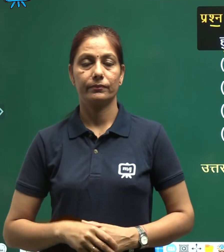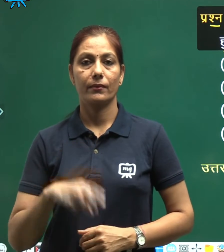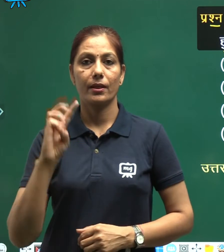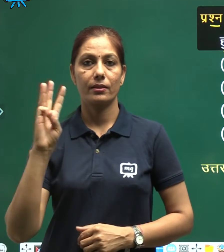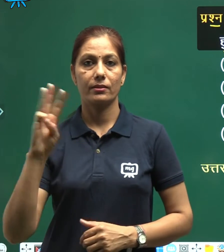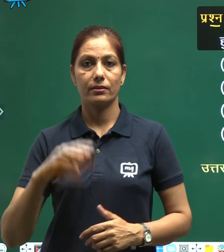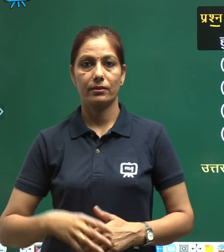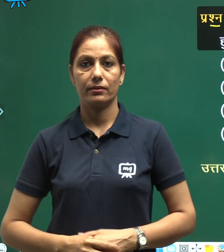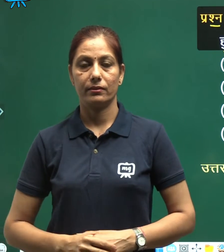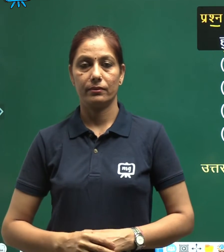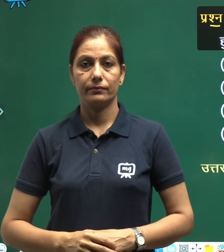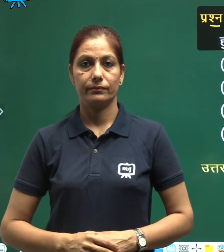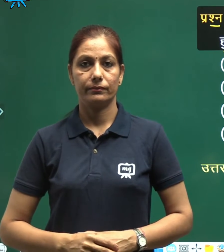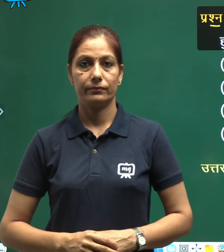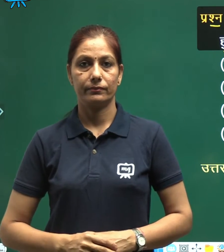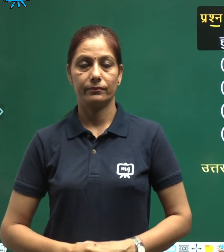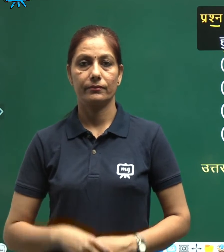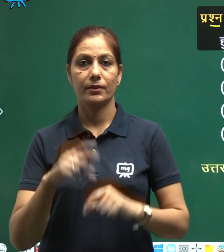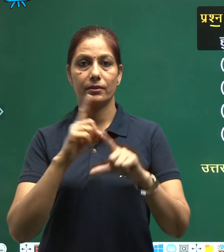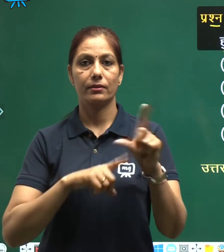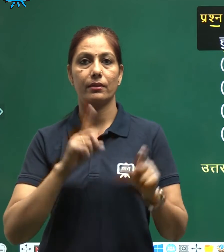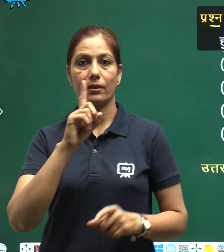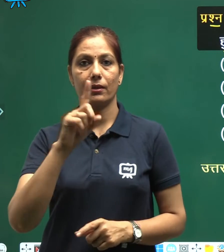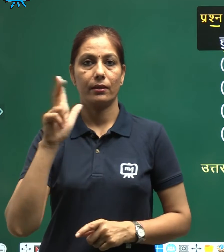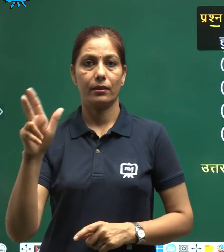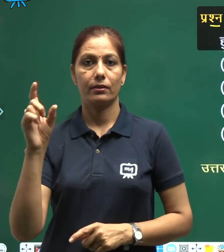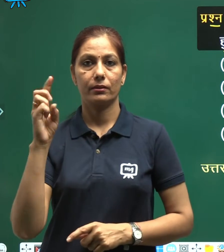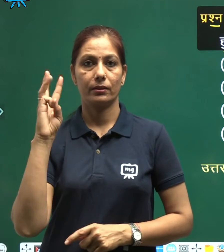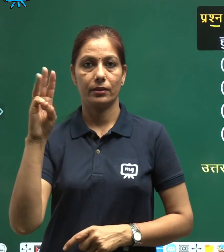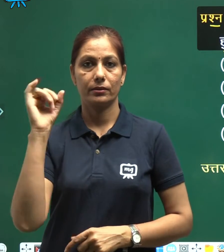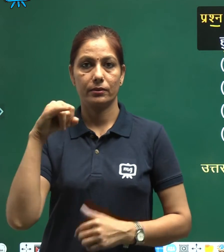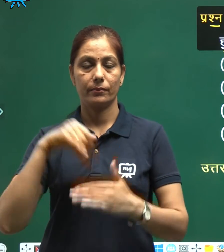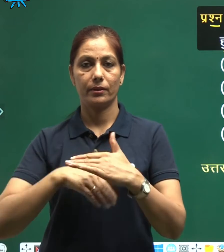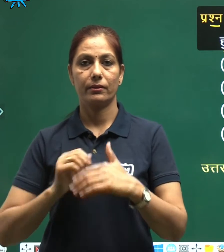तीसरा सन 1836 में,